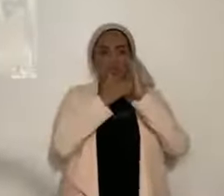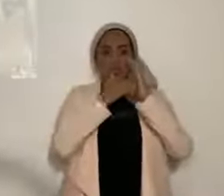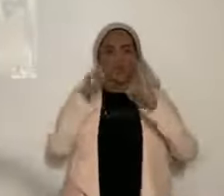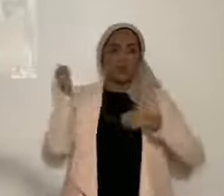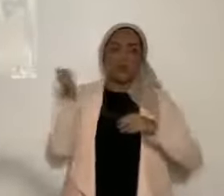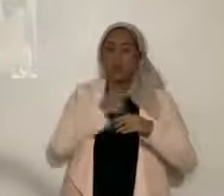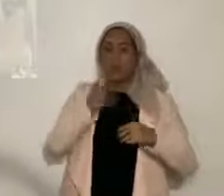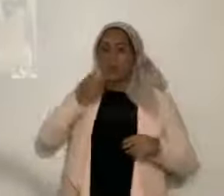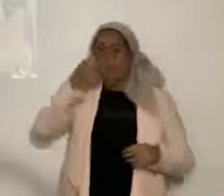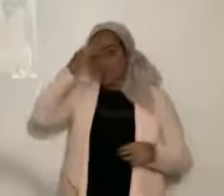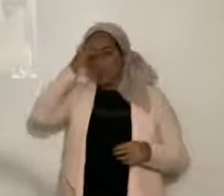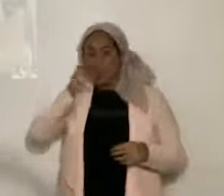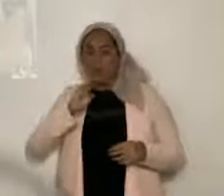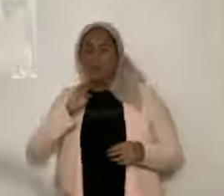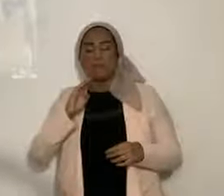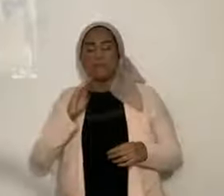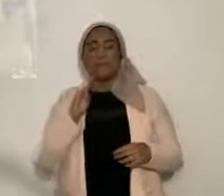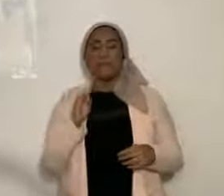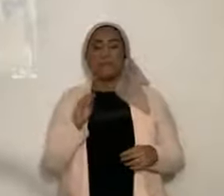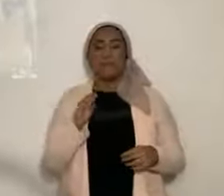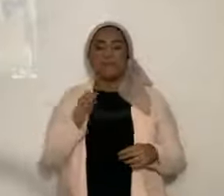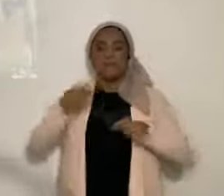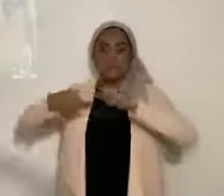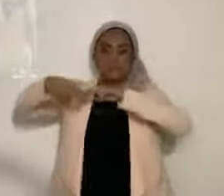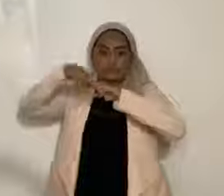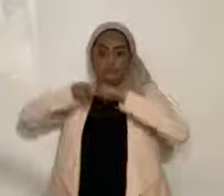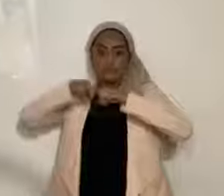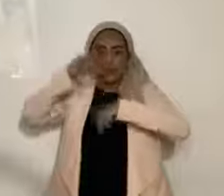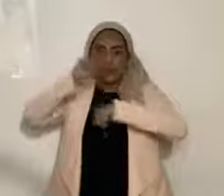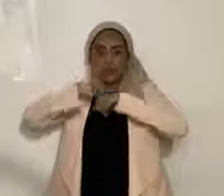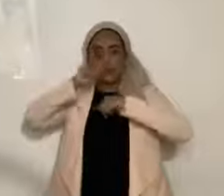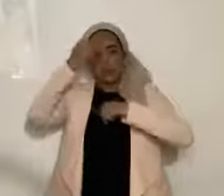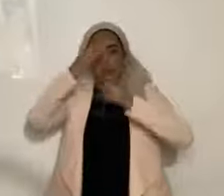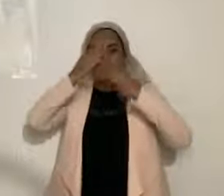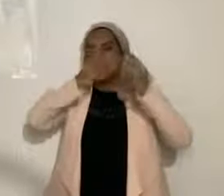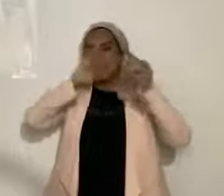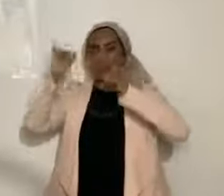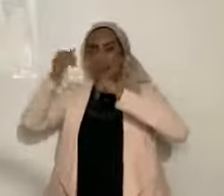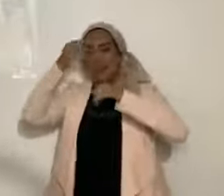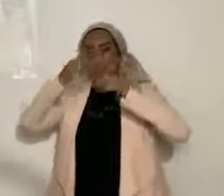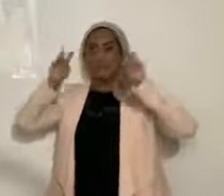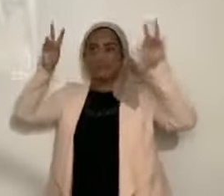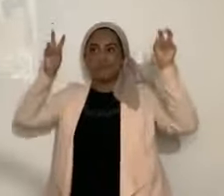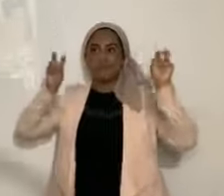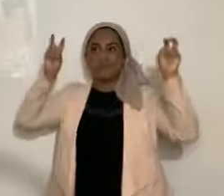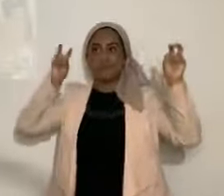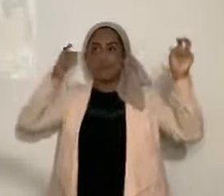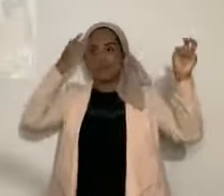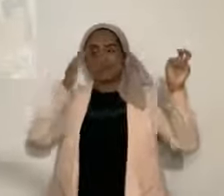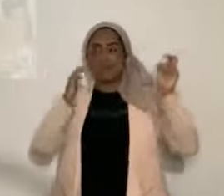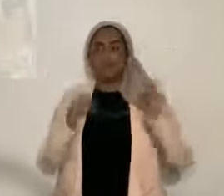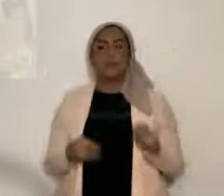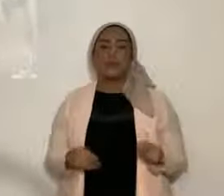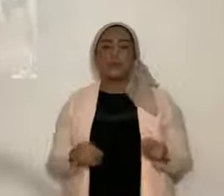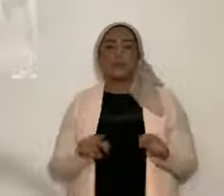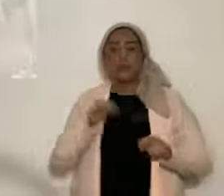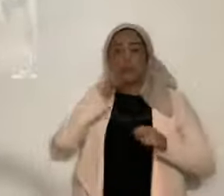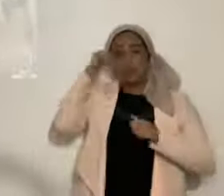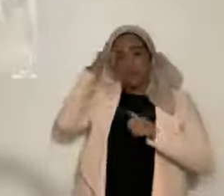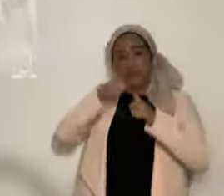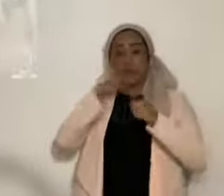que se llama Elohim o es objeto de culto, tanto que se sienta en el templo de Elohim como Elohim, haciéndose pasar por Elohim. ¿No os acordáis